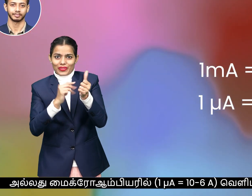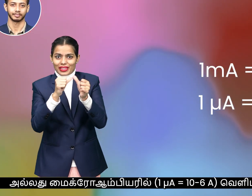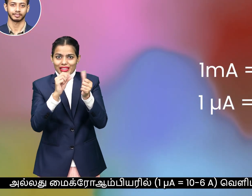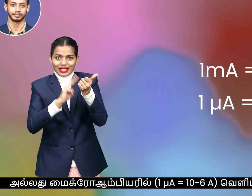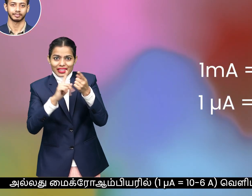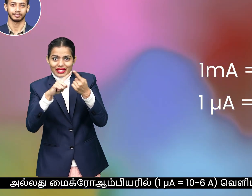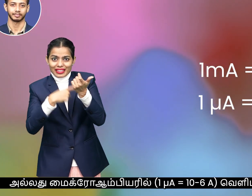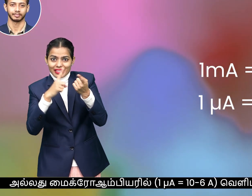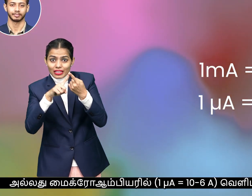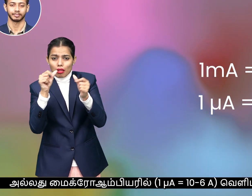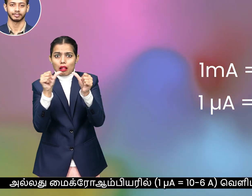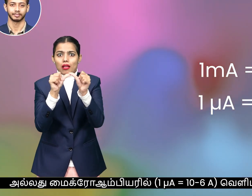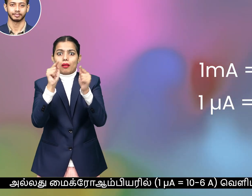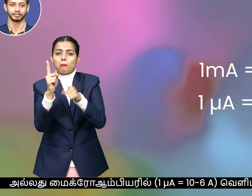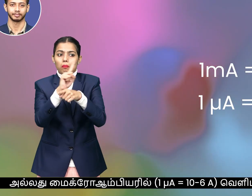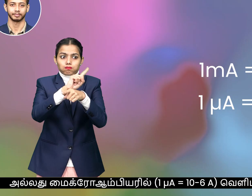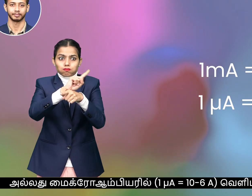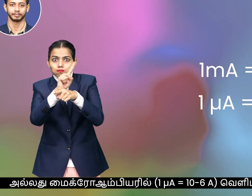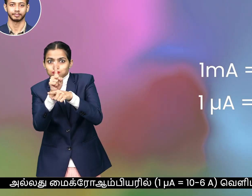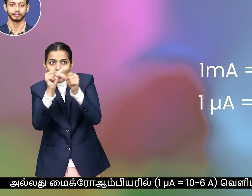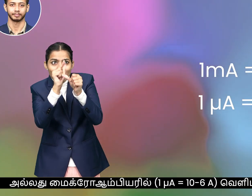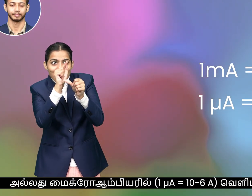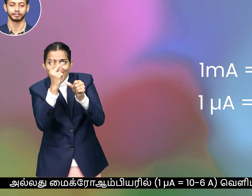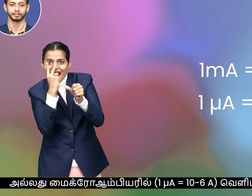10 முதல் 6 ஏ